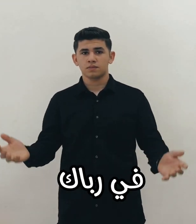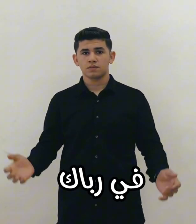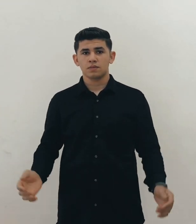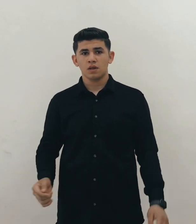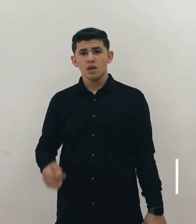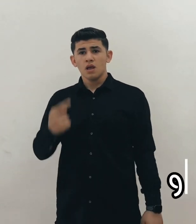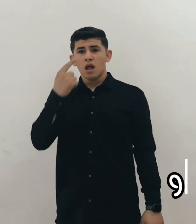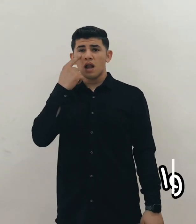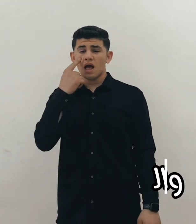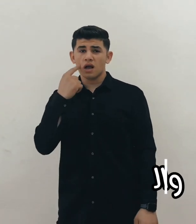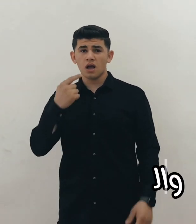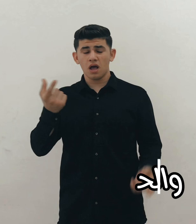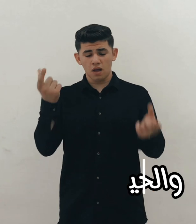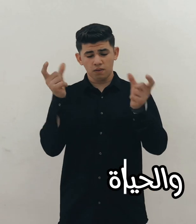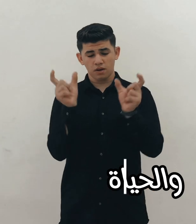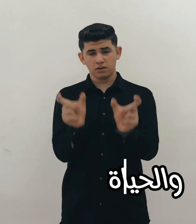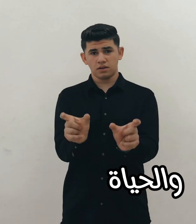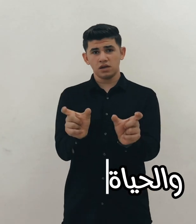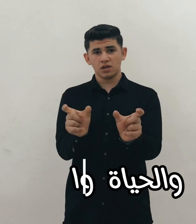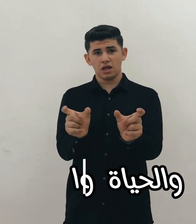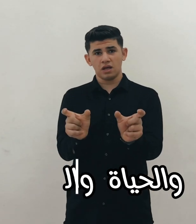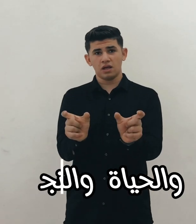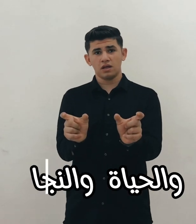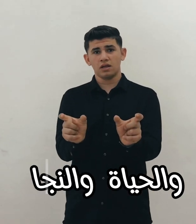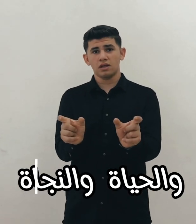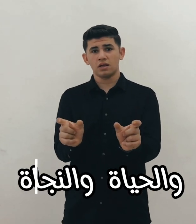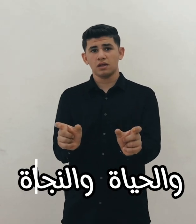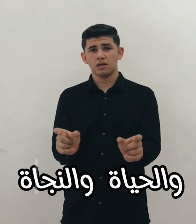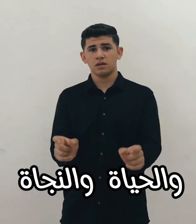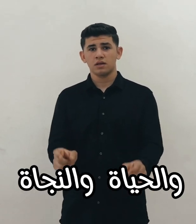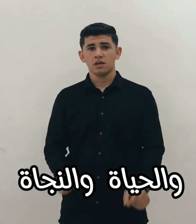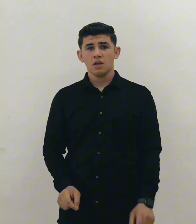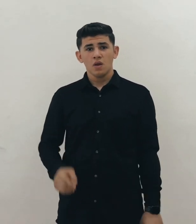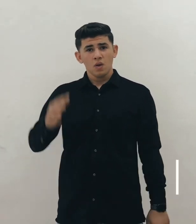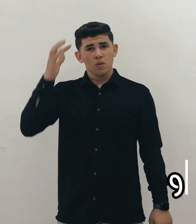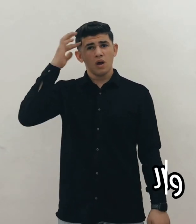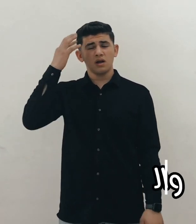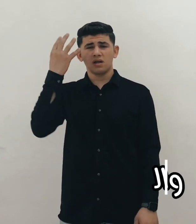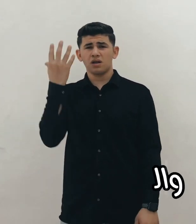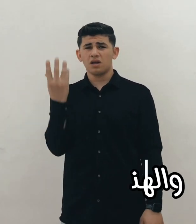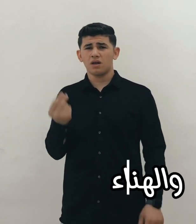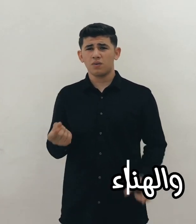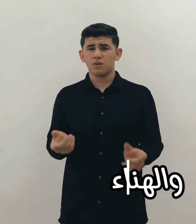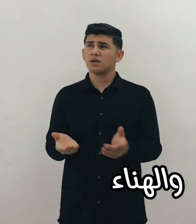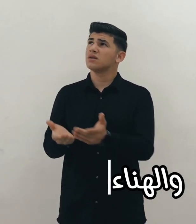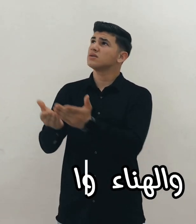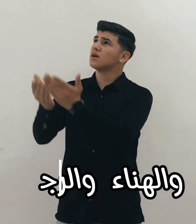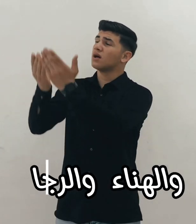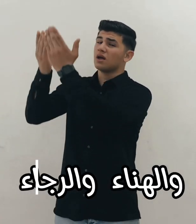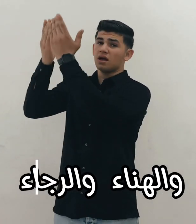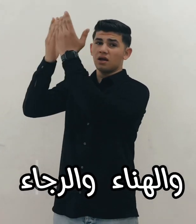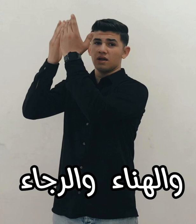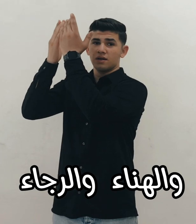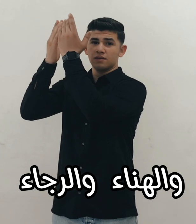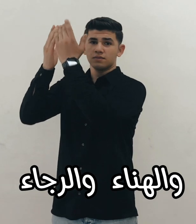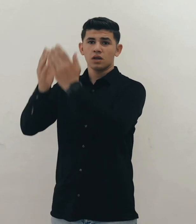رباك والحياة والنجاة والهناء والرجاء